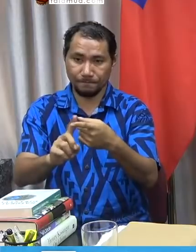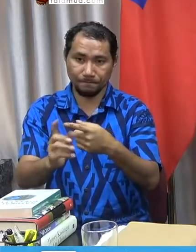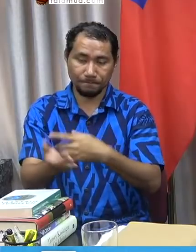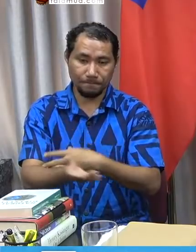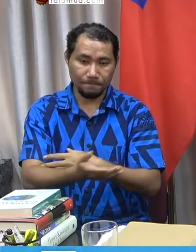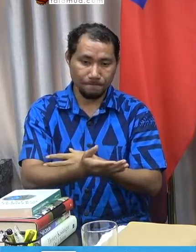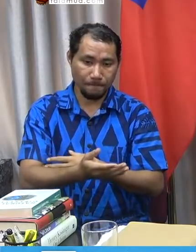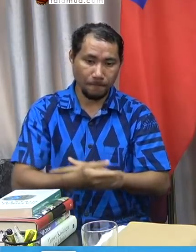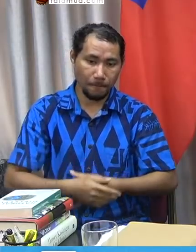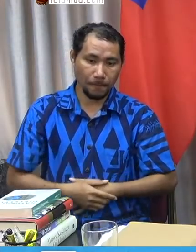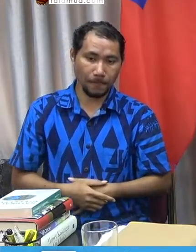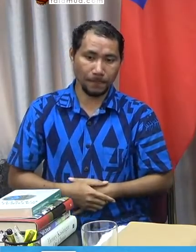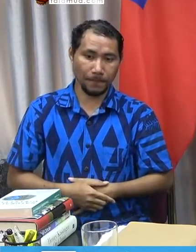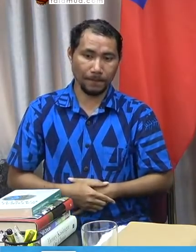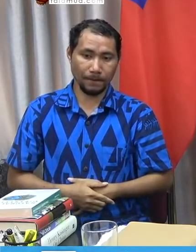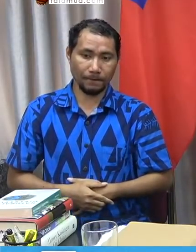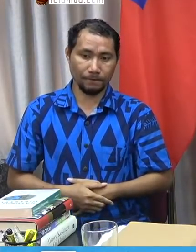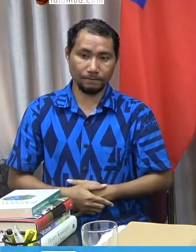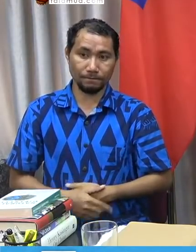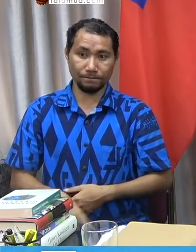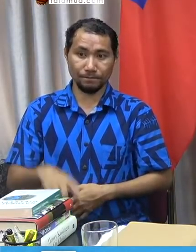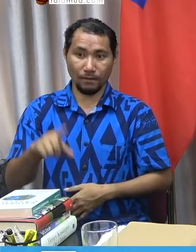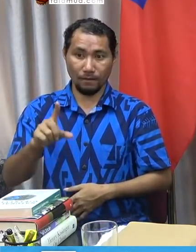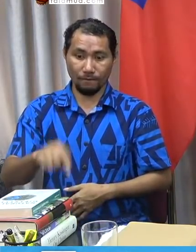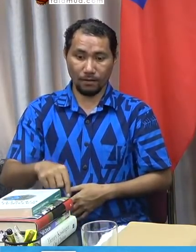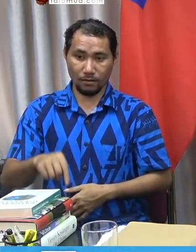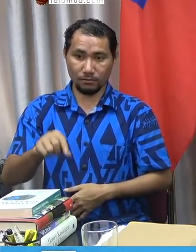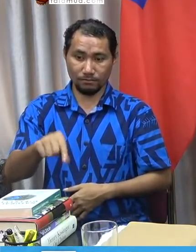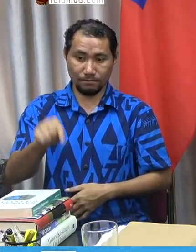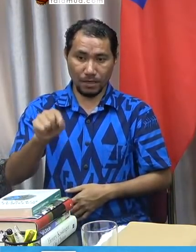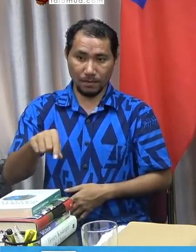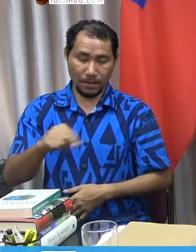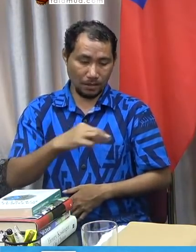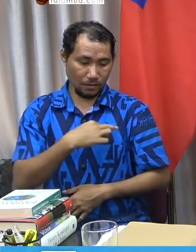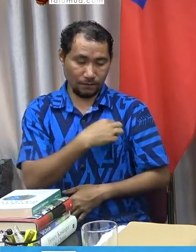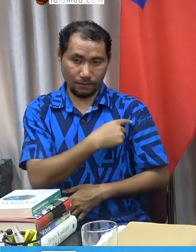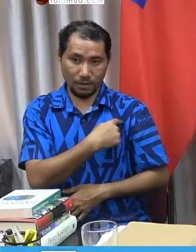ai ia le tō whinga o tātou whamsi